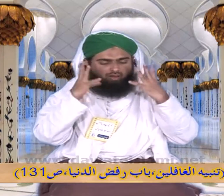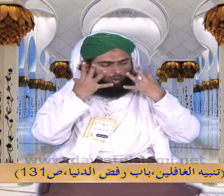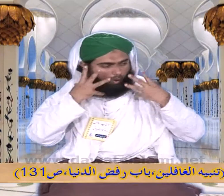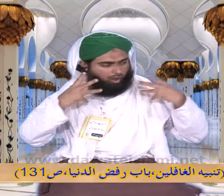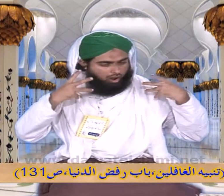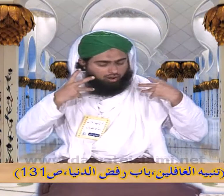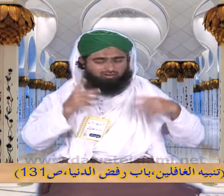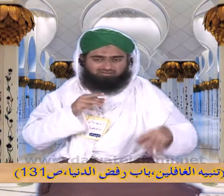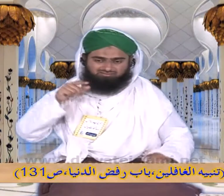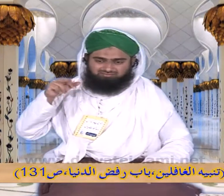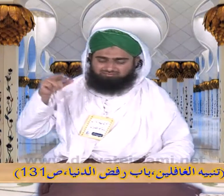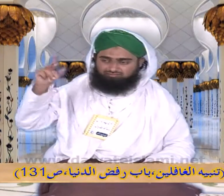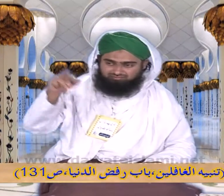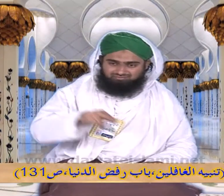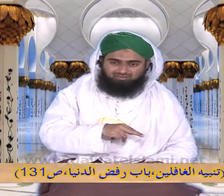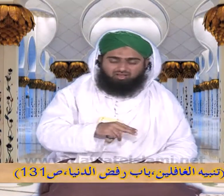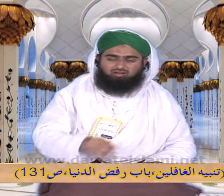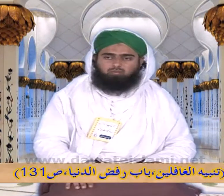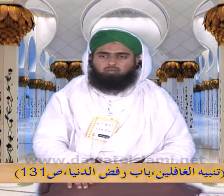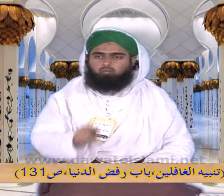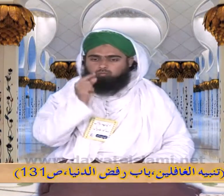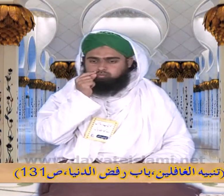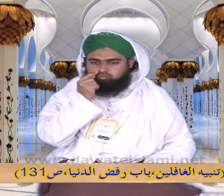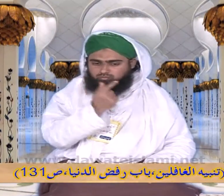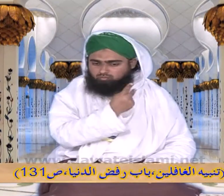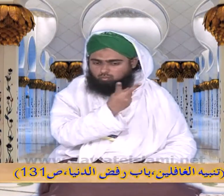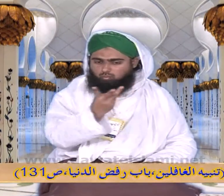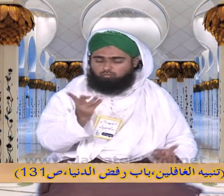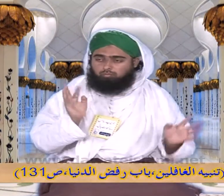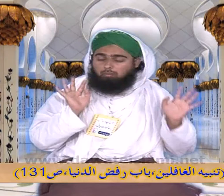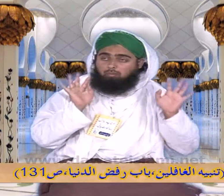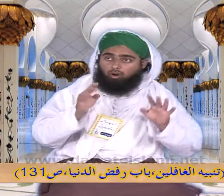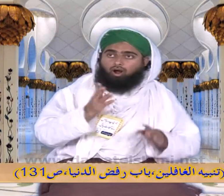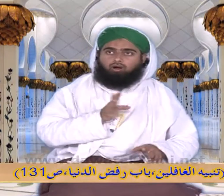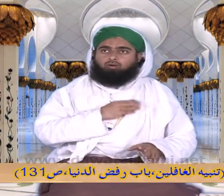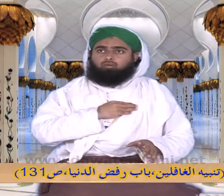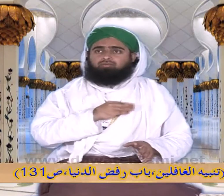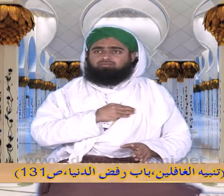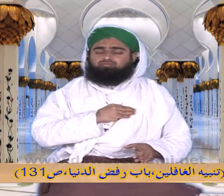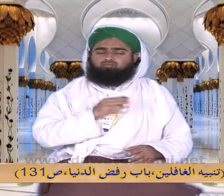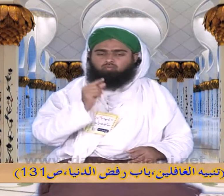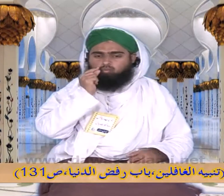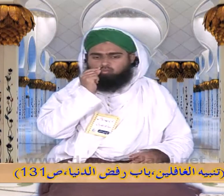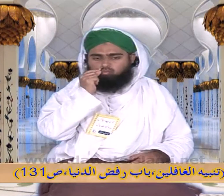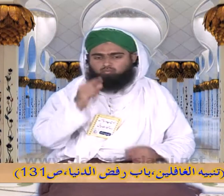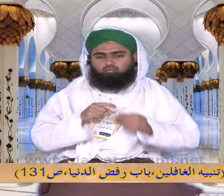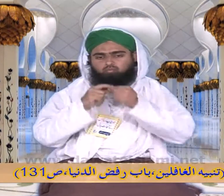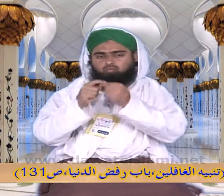وہ دائی جائے گی لوگوں کو دیکھ کر اس کے سامنے بحشت ہوگی لوگوں سے سوال ہوگا کہے